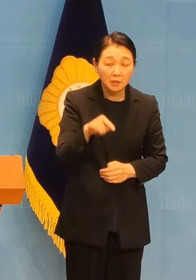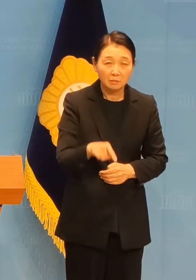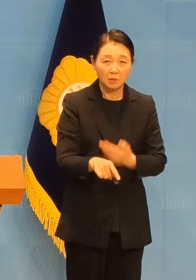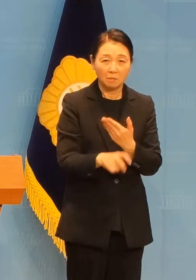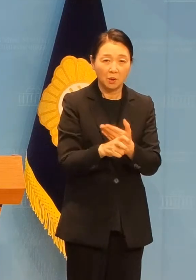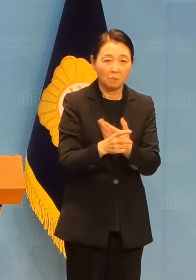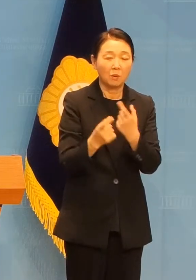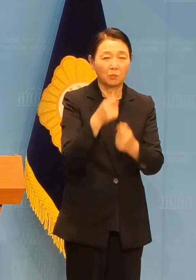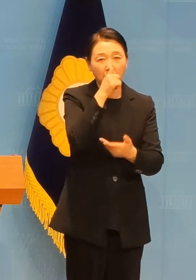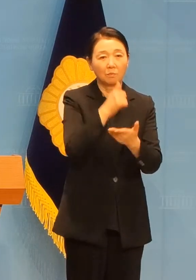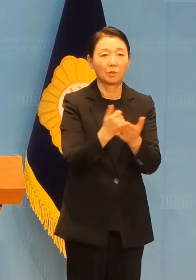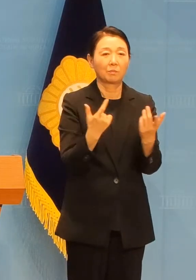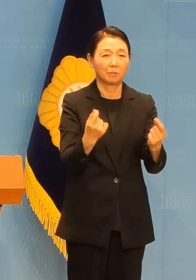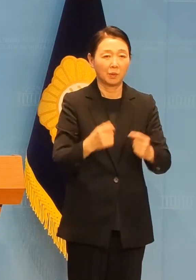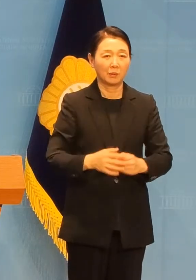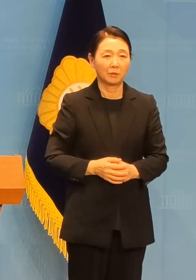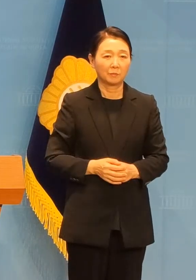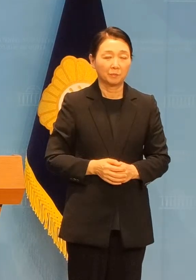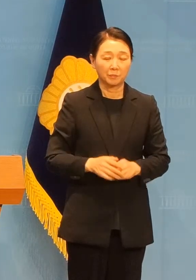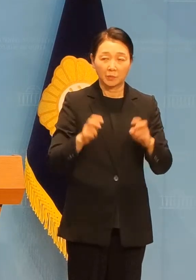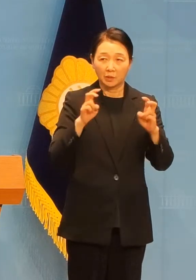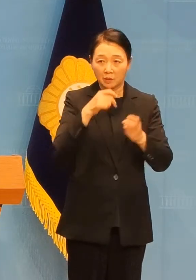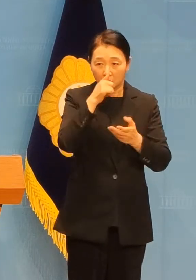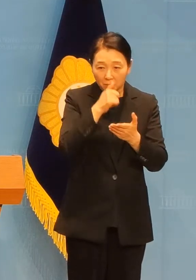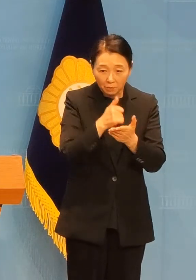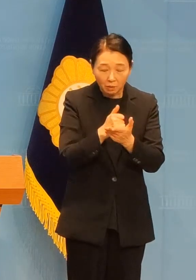편법이자 범죄입니다. 기업 범죄를